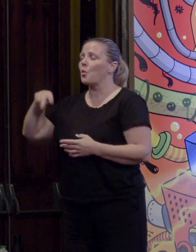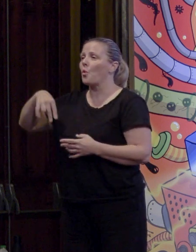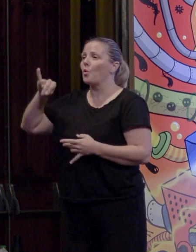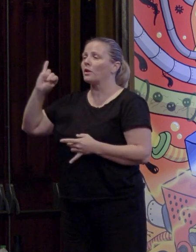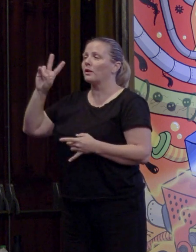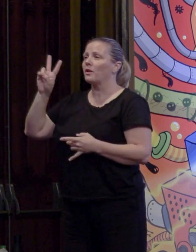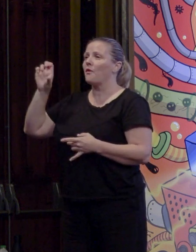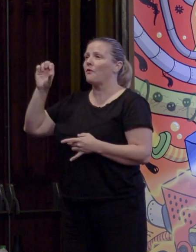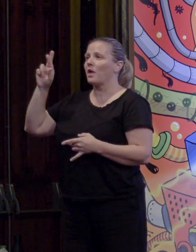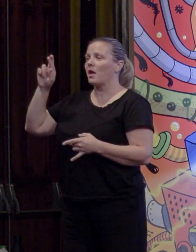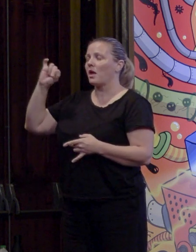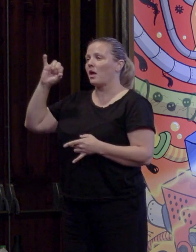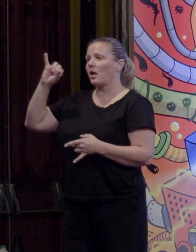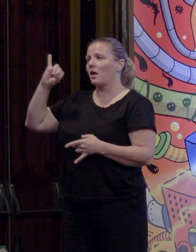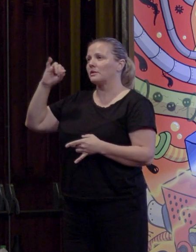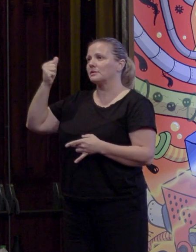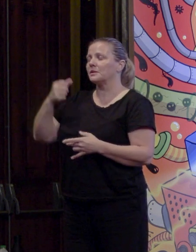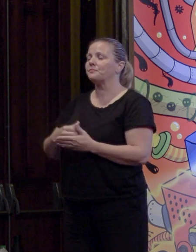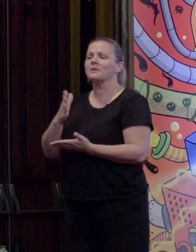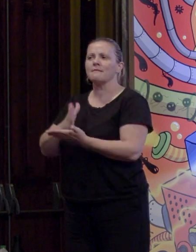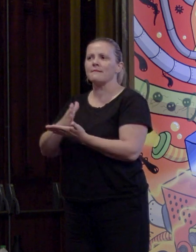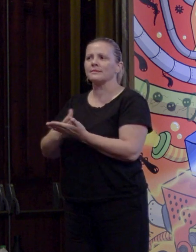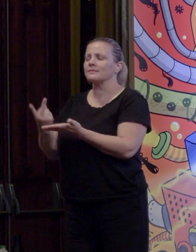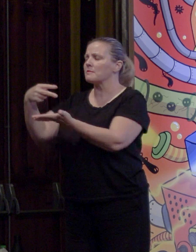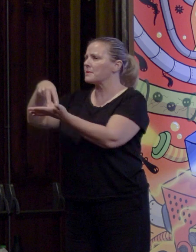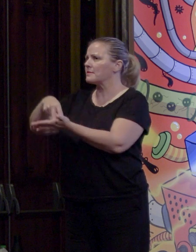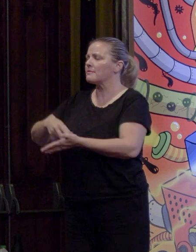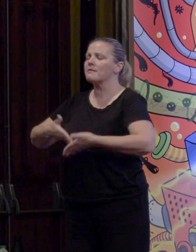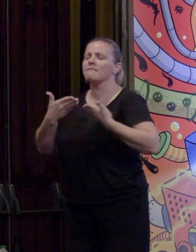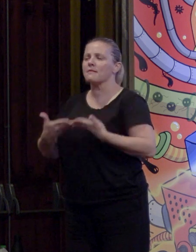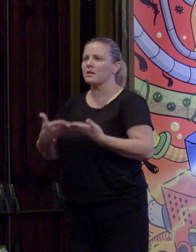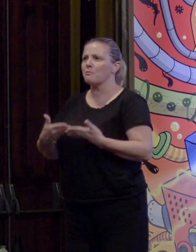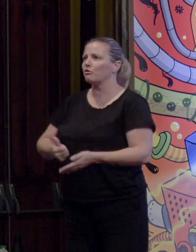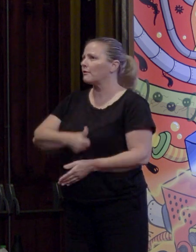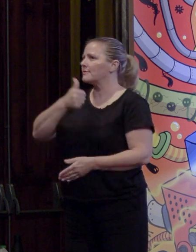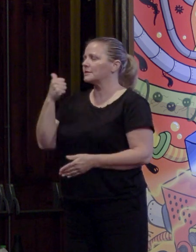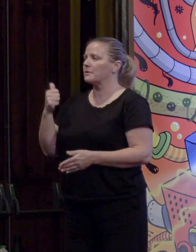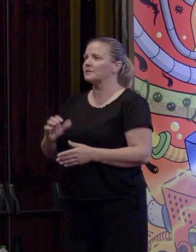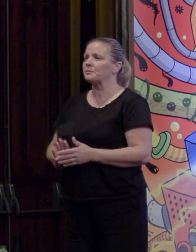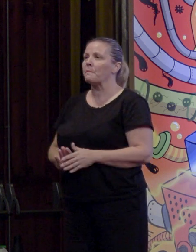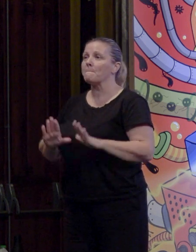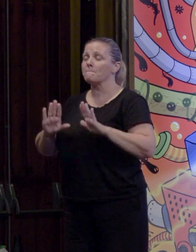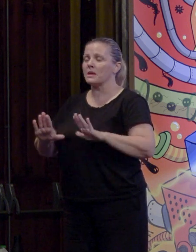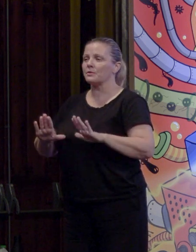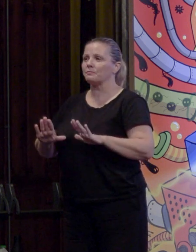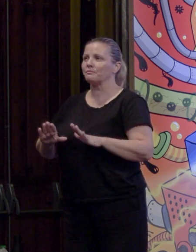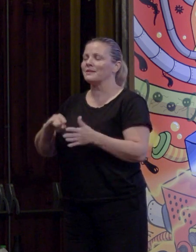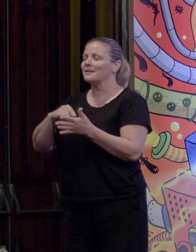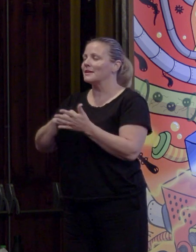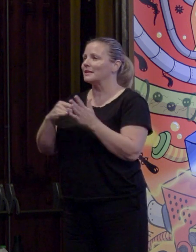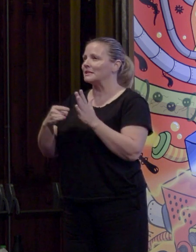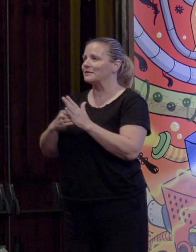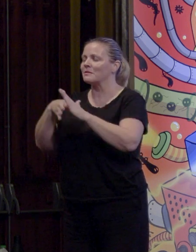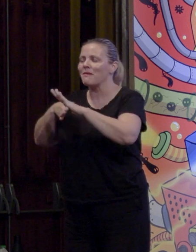que las clases presenciales son el mejor sistema para aprender, eso no nos lo quitamos. Pero este es el sistema más